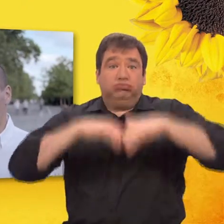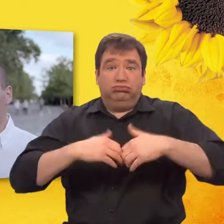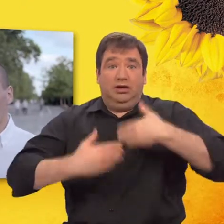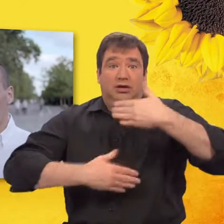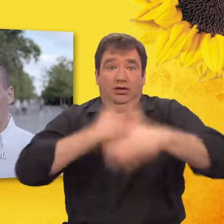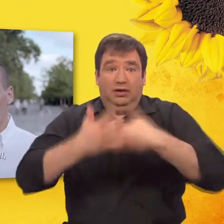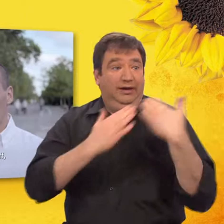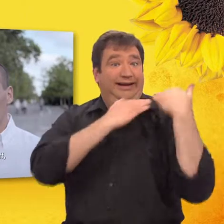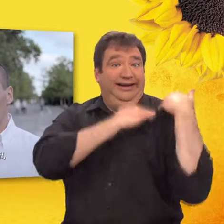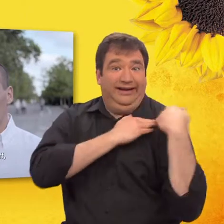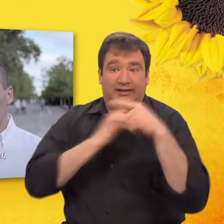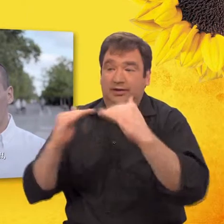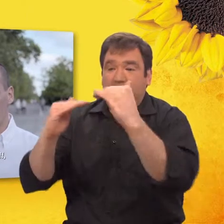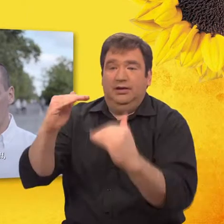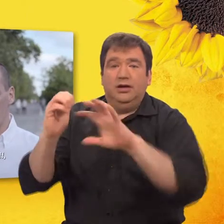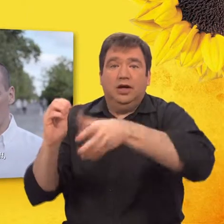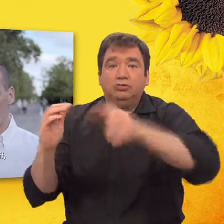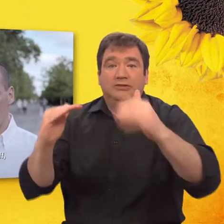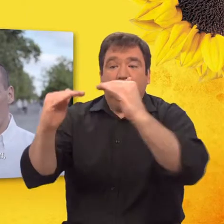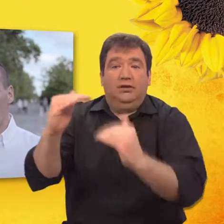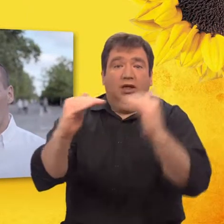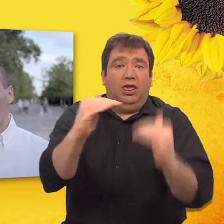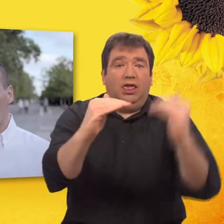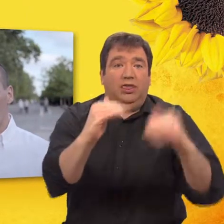ευρώ. Και όταν ξεκινάει μια τέτοια διαδικασία,